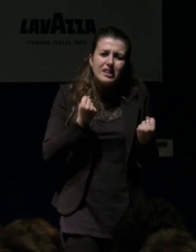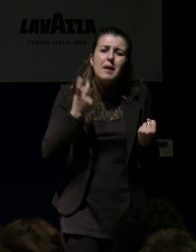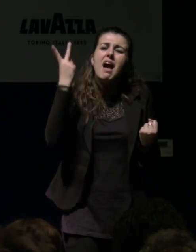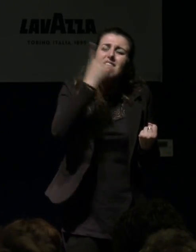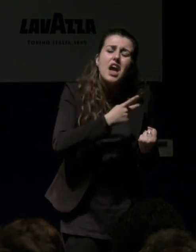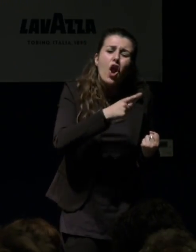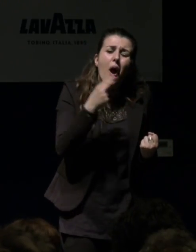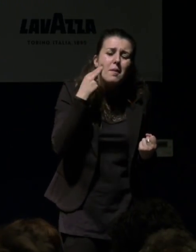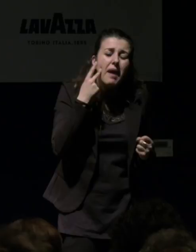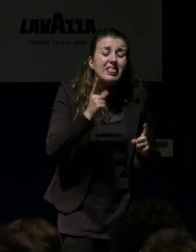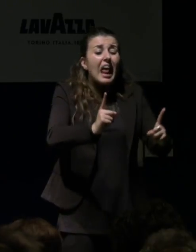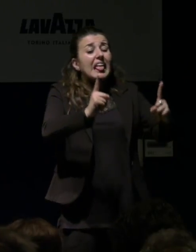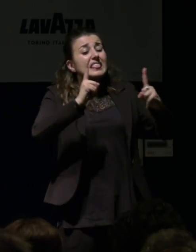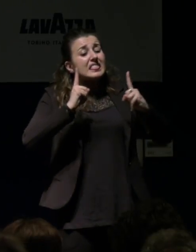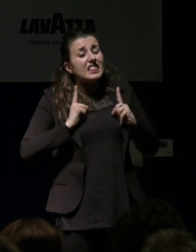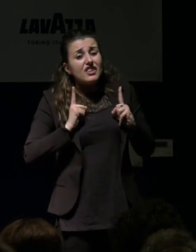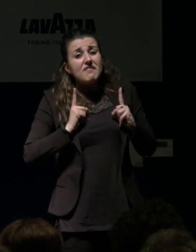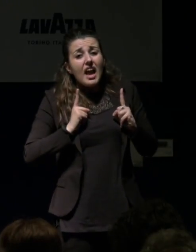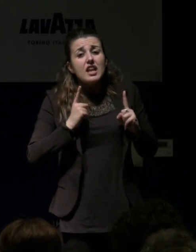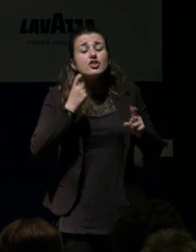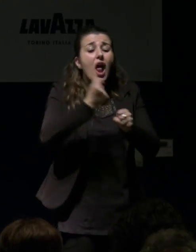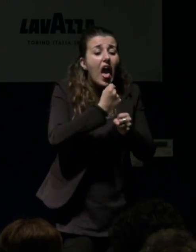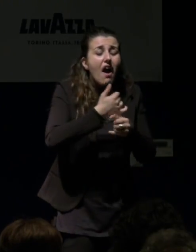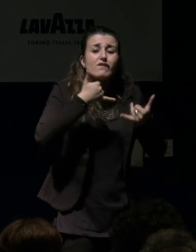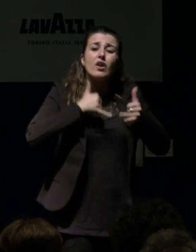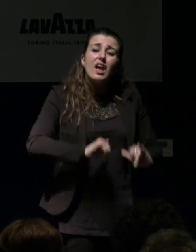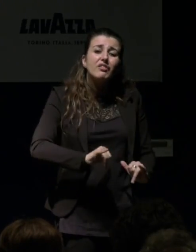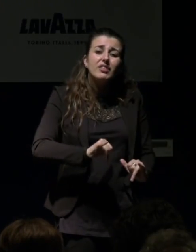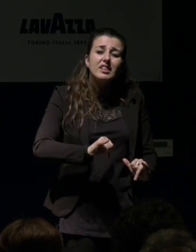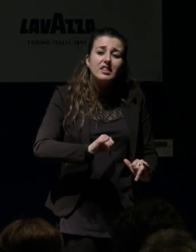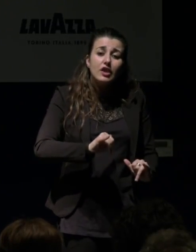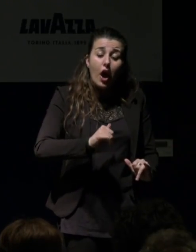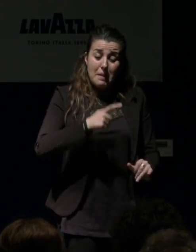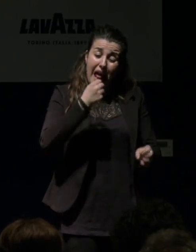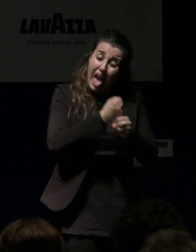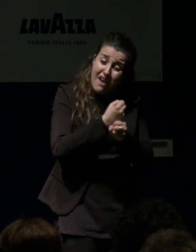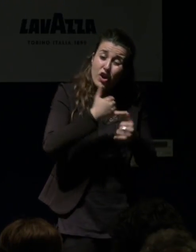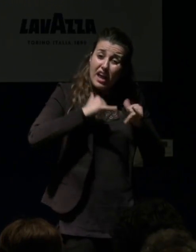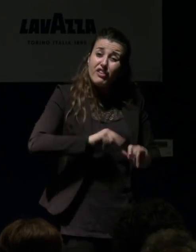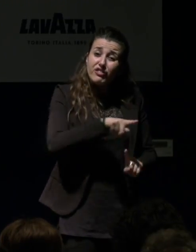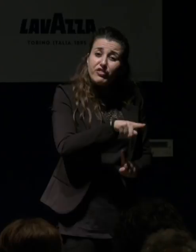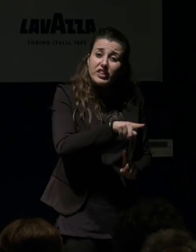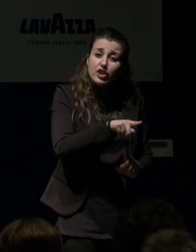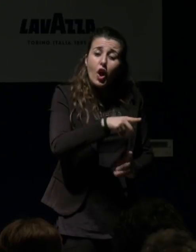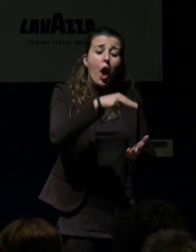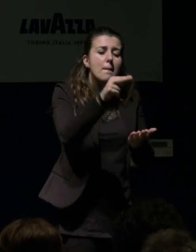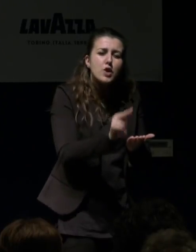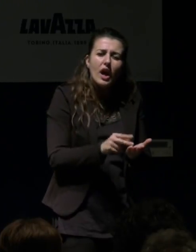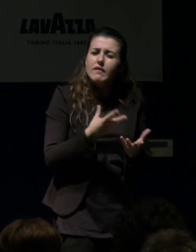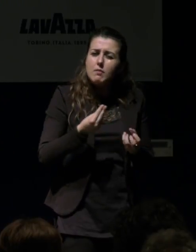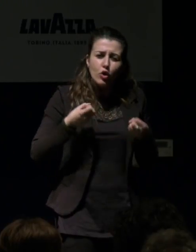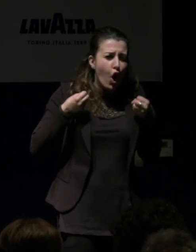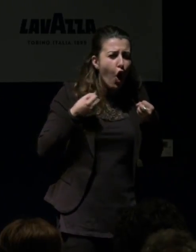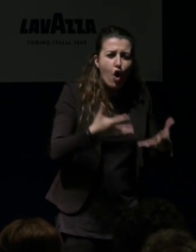difendendo legittimamente per esempio l'opera del figlio l'opera del figlio è stata una biografia coraggiosa